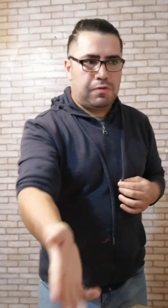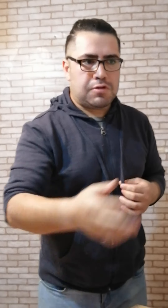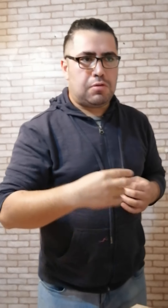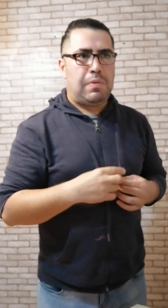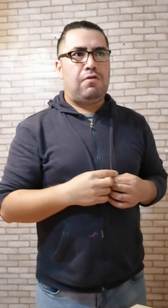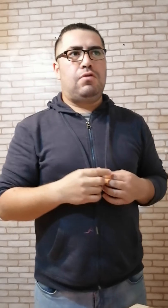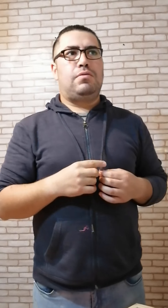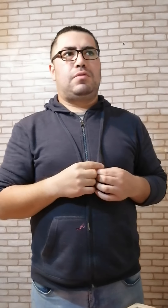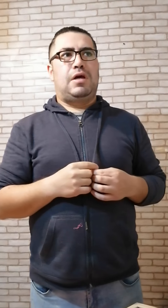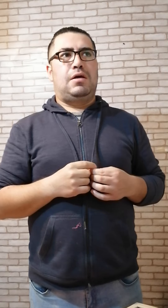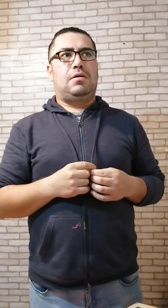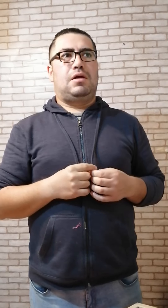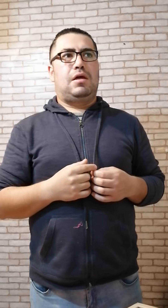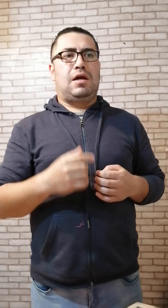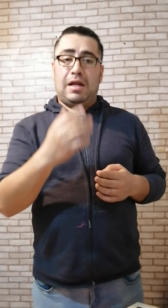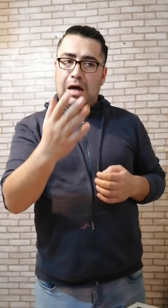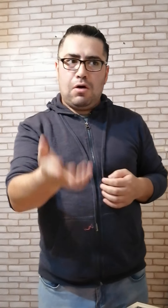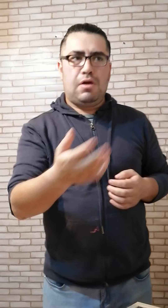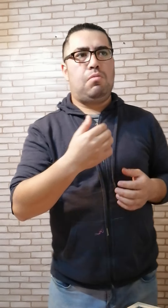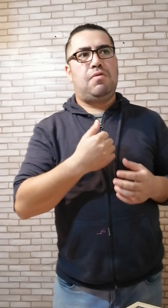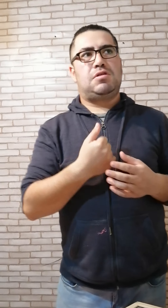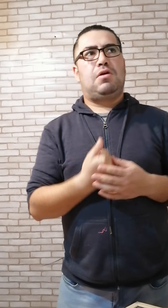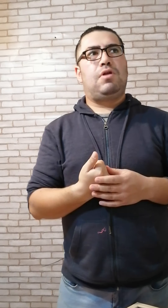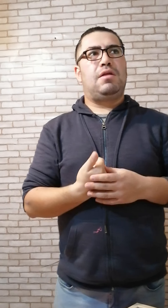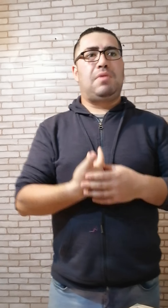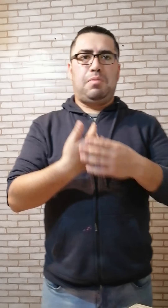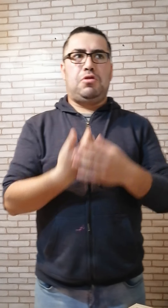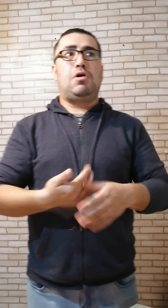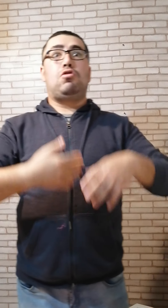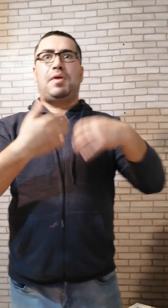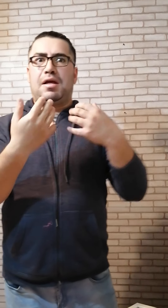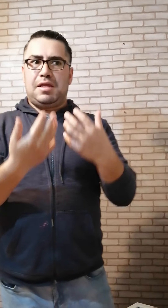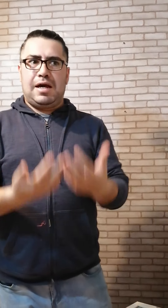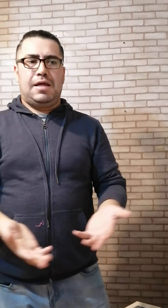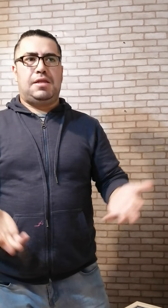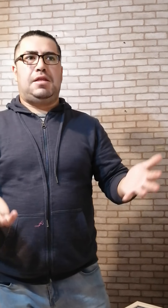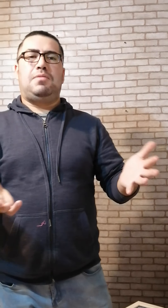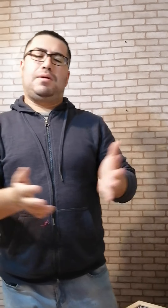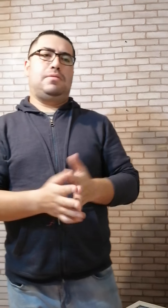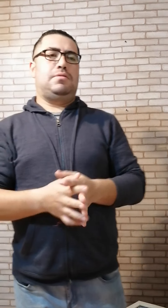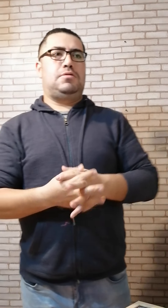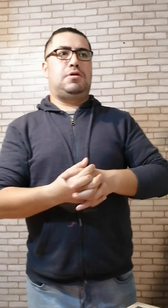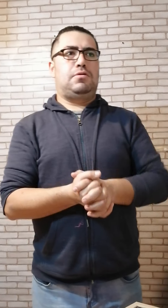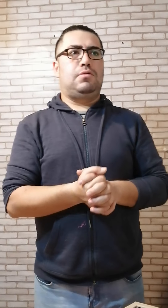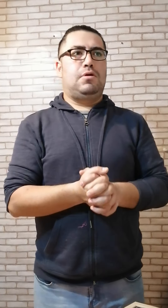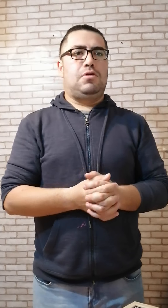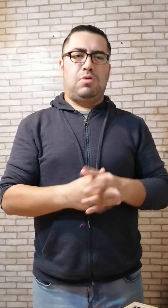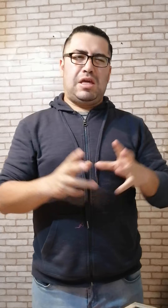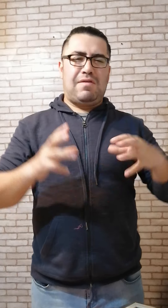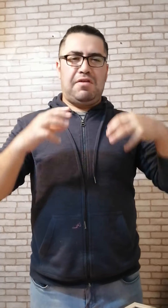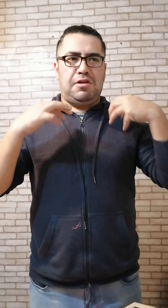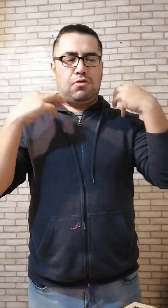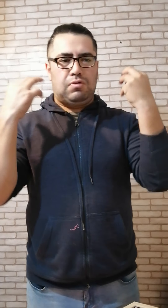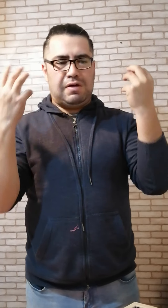profesor pablo ya encargaba de convivencia escolar me pidió que yo practicar a este tema cierto y usted ya va a venir con una